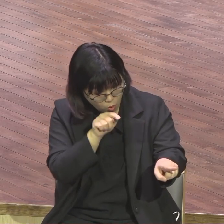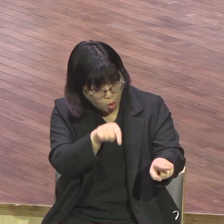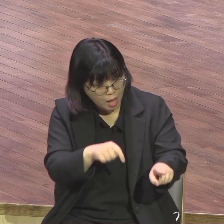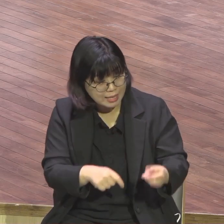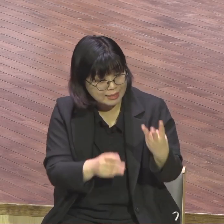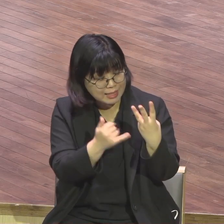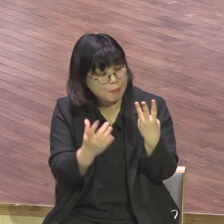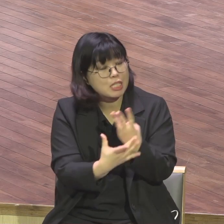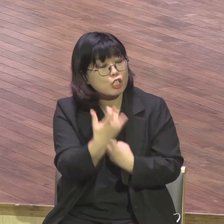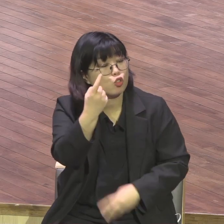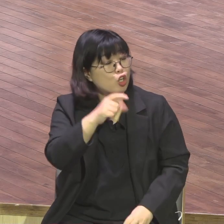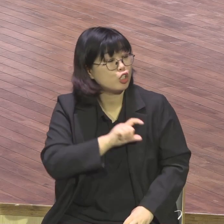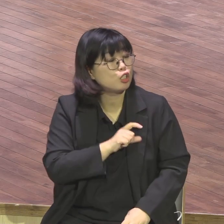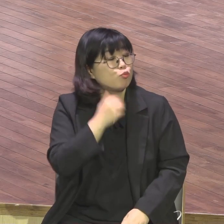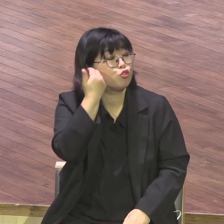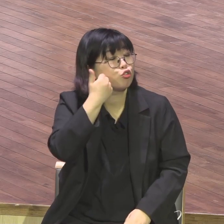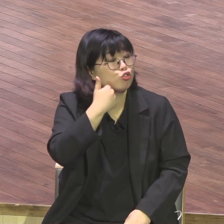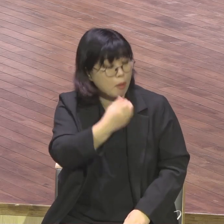버벅대면 죽어.